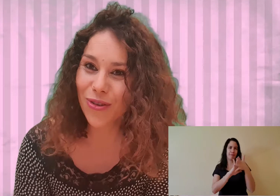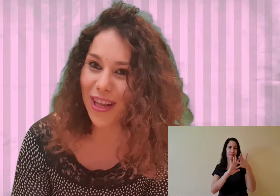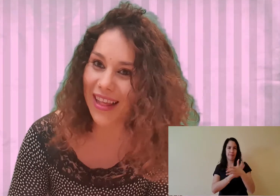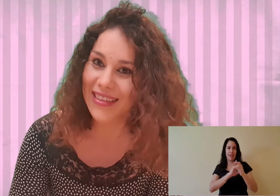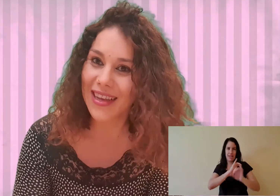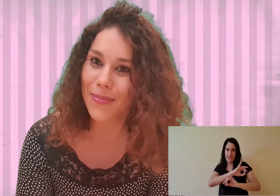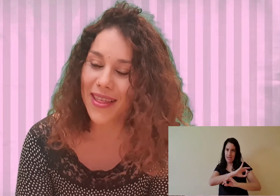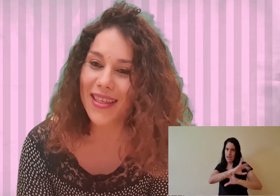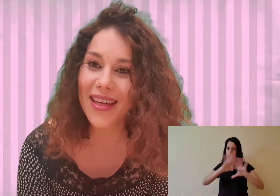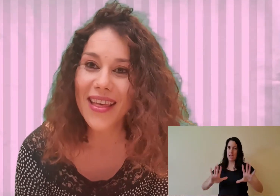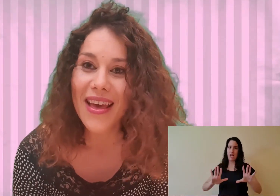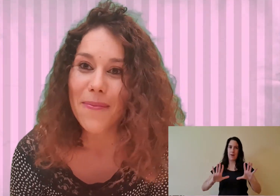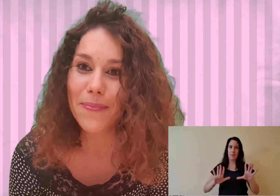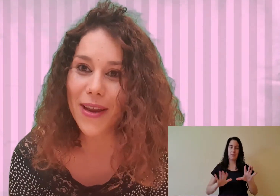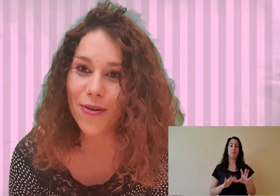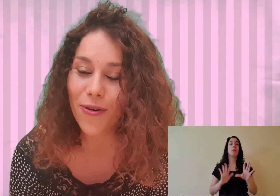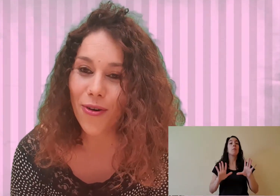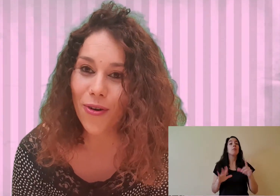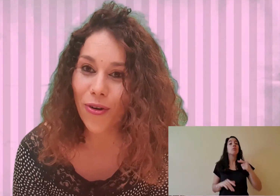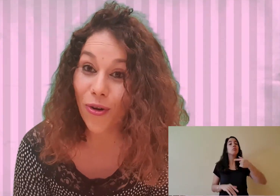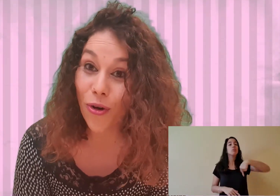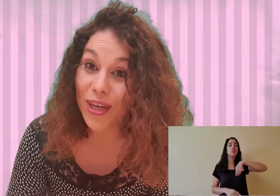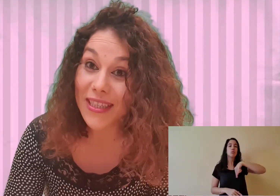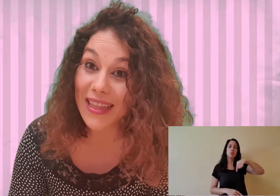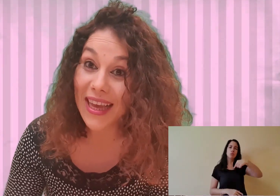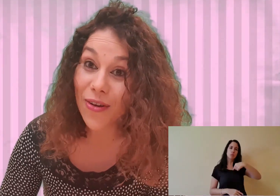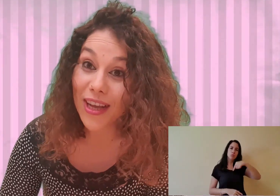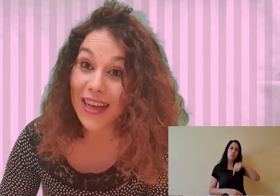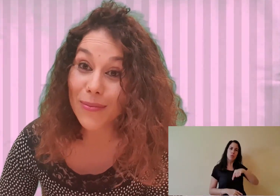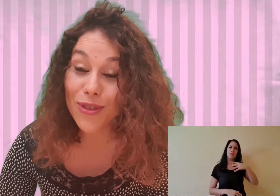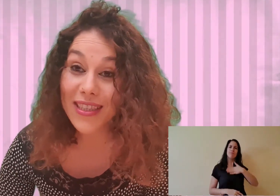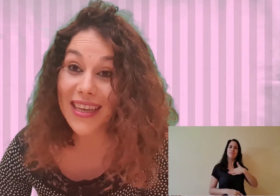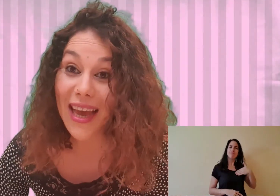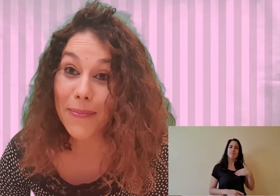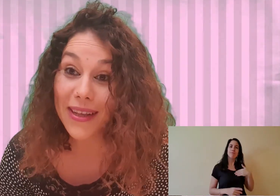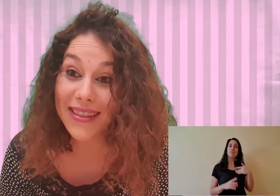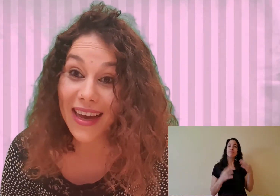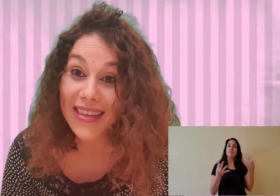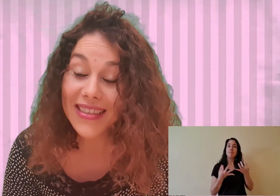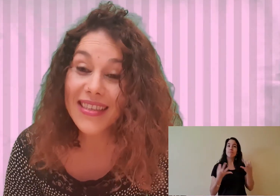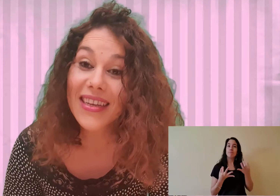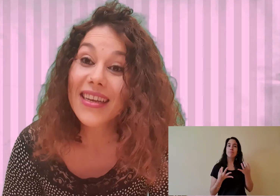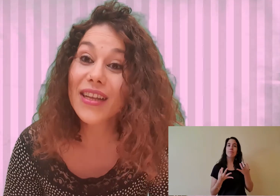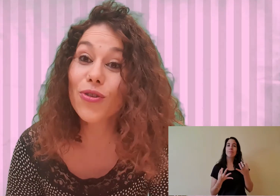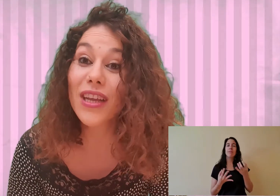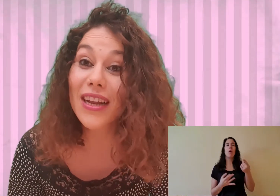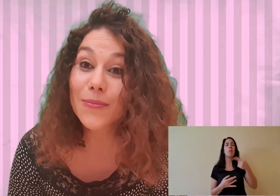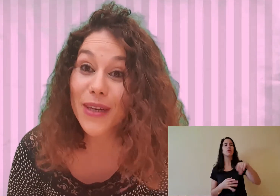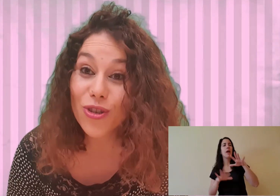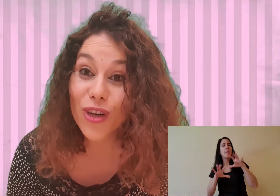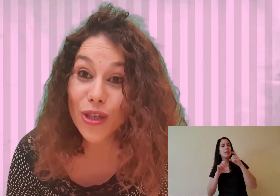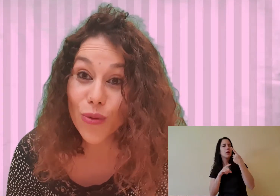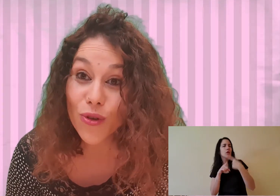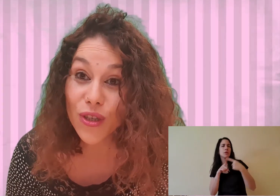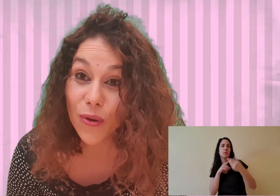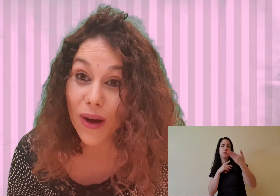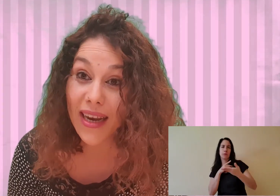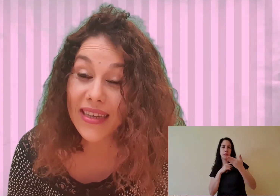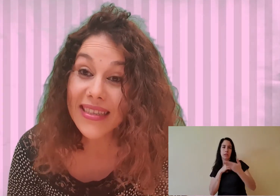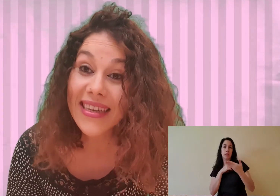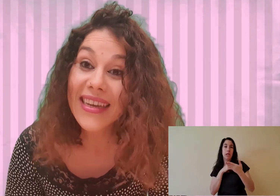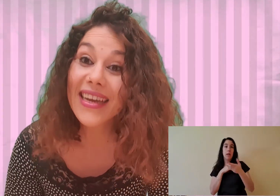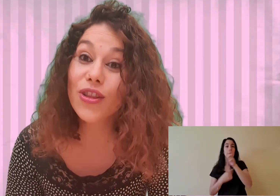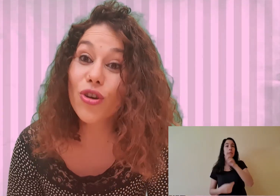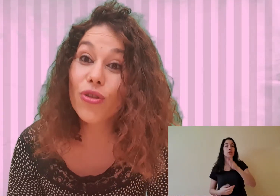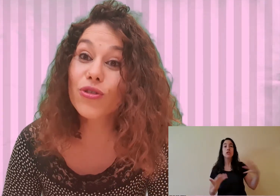es esto de la discapacidad. Pero con este día lo que queremos es que aprendáis que todas las personas somos